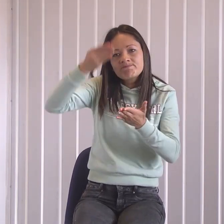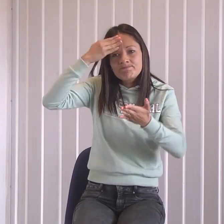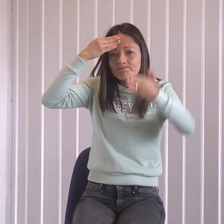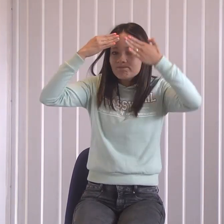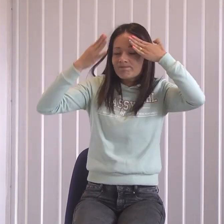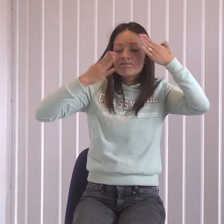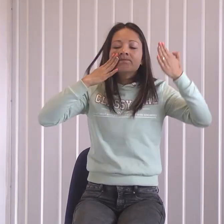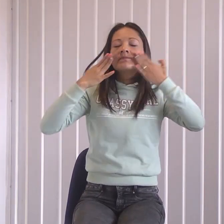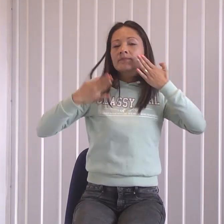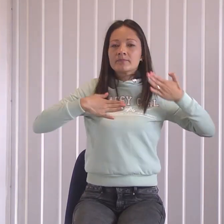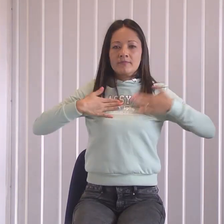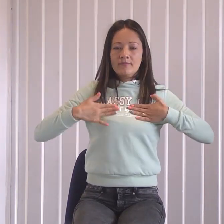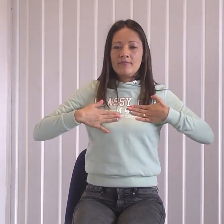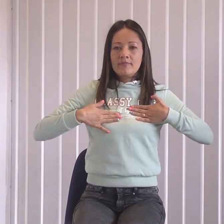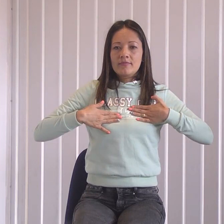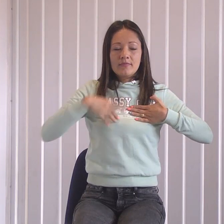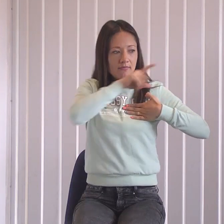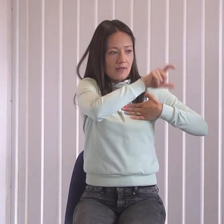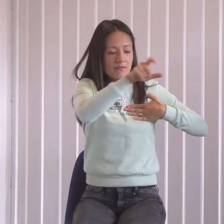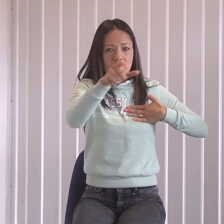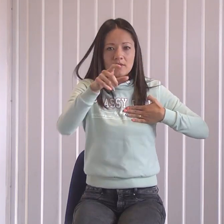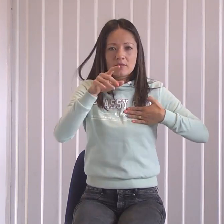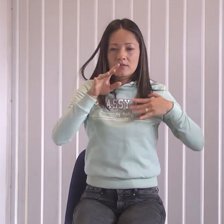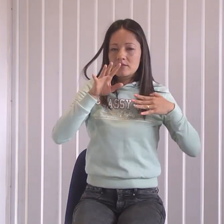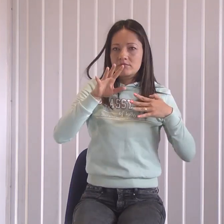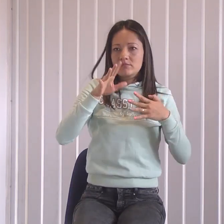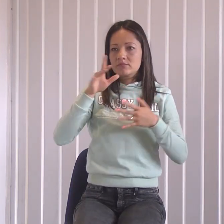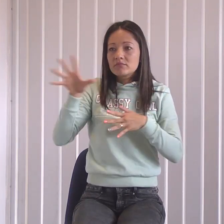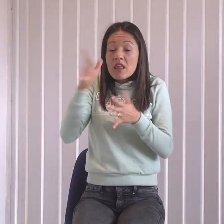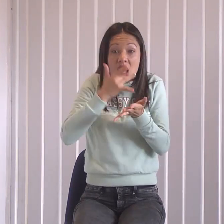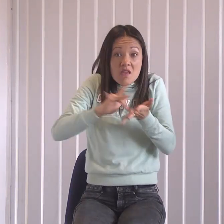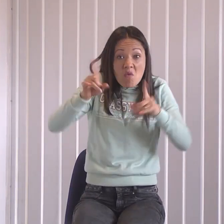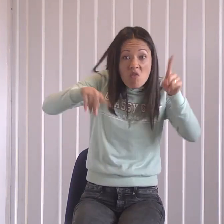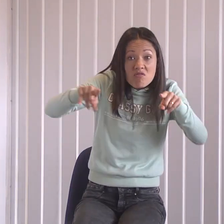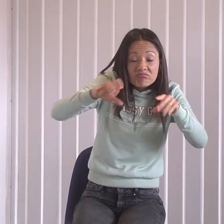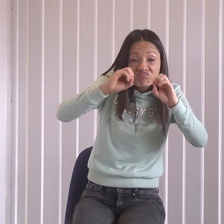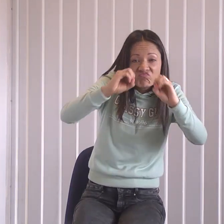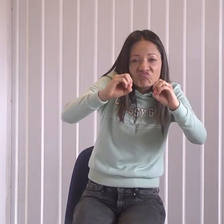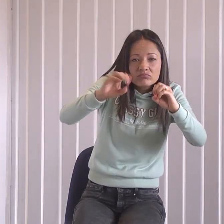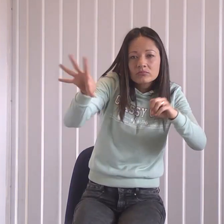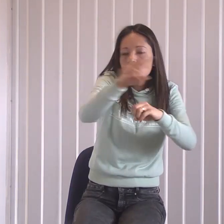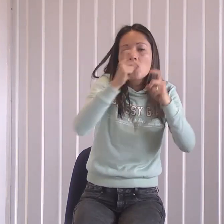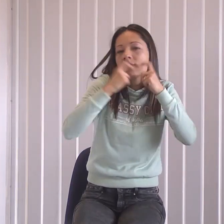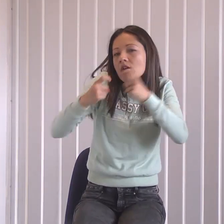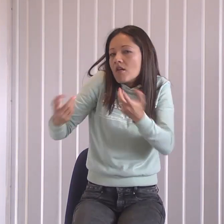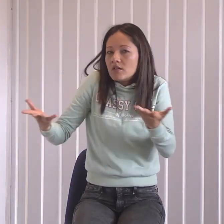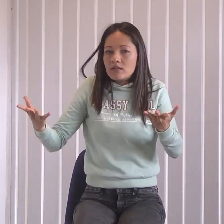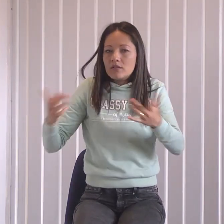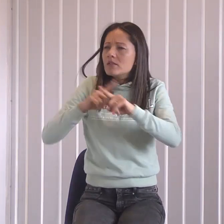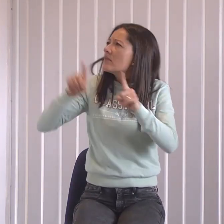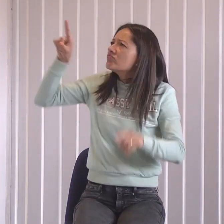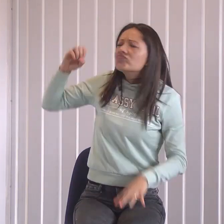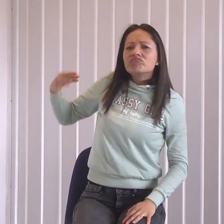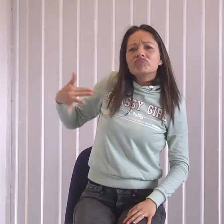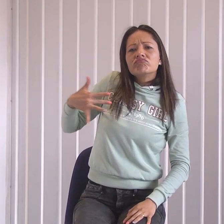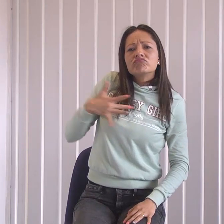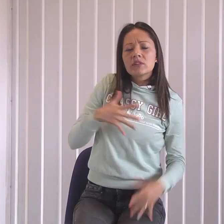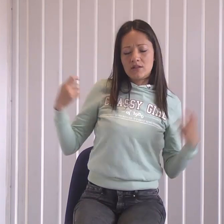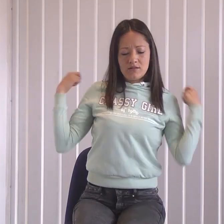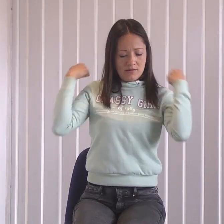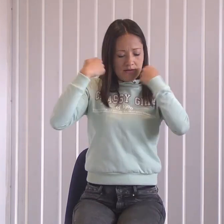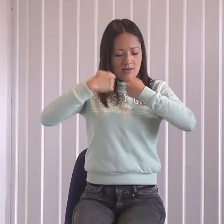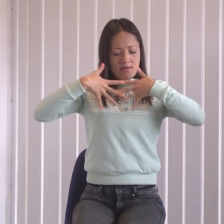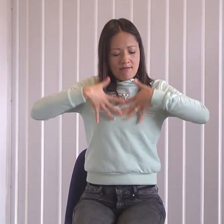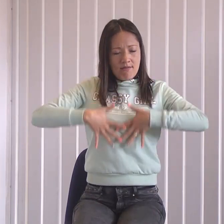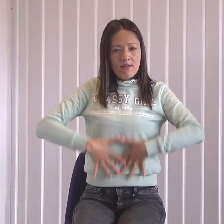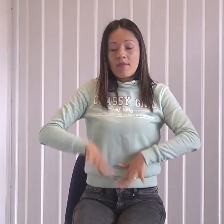cara, le aseguro que ninguno de nosotros quedaríamos con la cara limpia. Pero Él por su misericordia es el que nos ha vestido para que no se